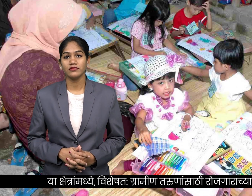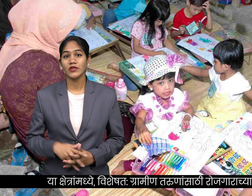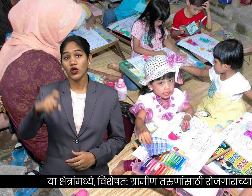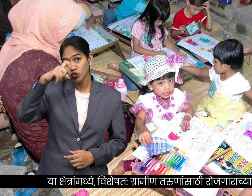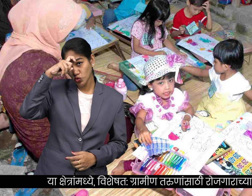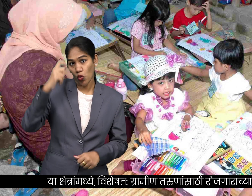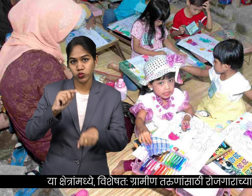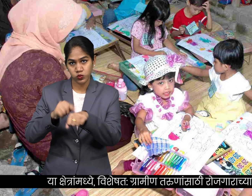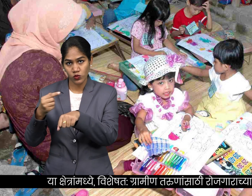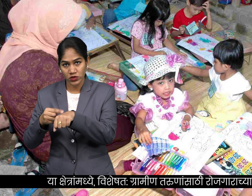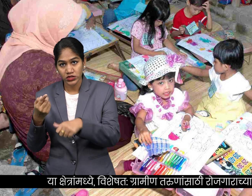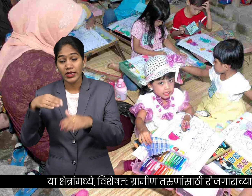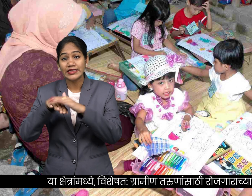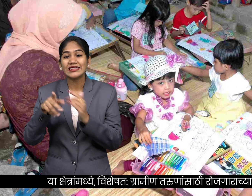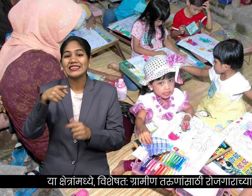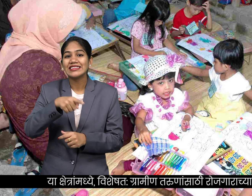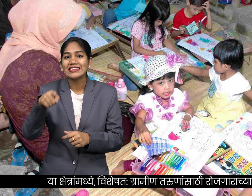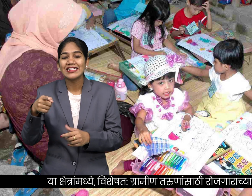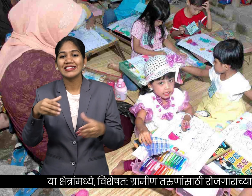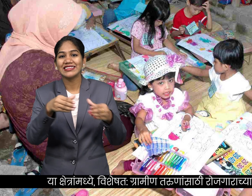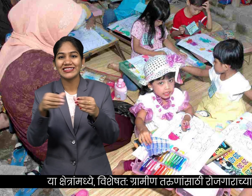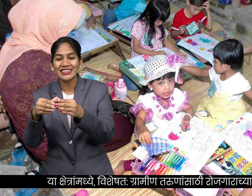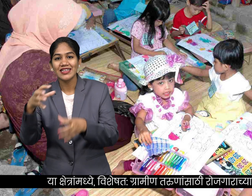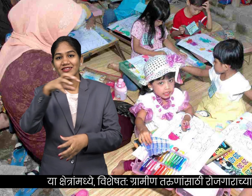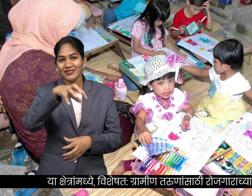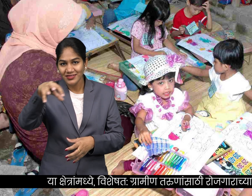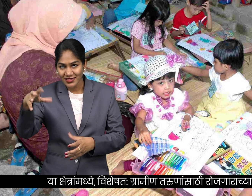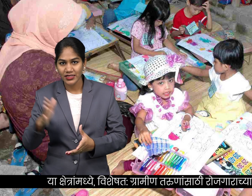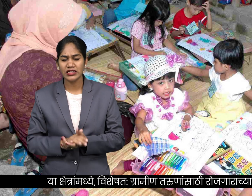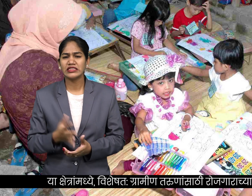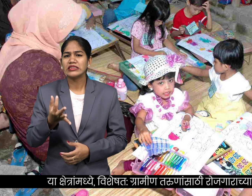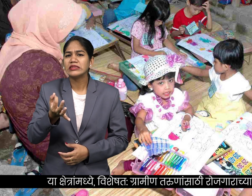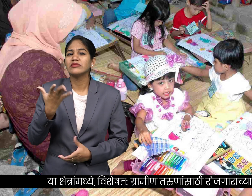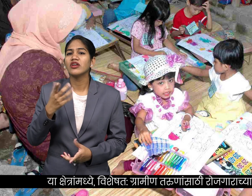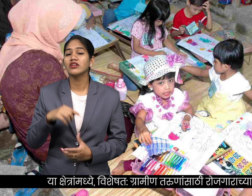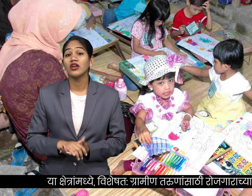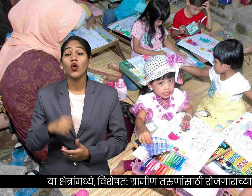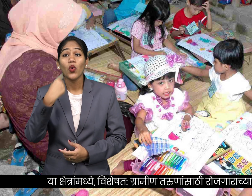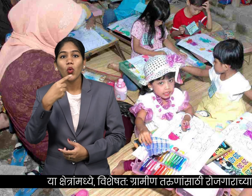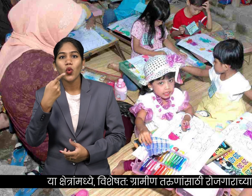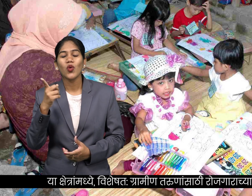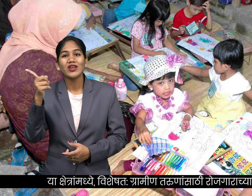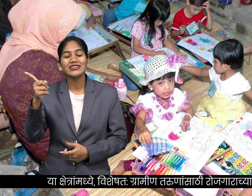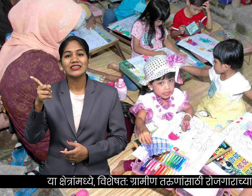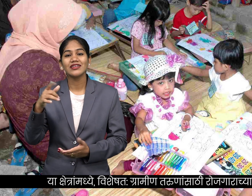या क्षेत्रामध्ये विशेषतः ग्रामीण तरुणांसाठी रोजगारांच्या संधी, शिक्षण